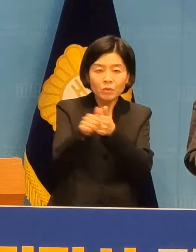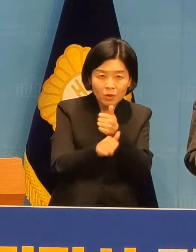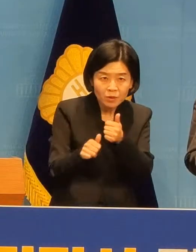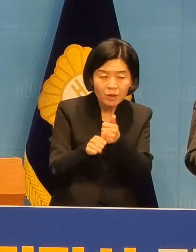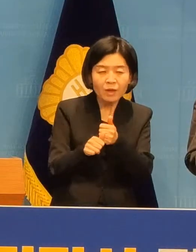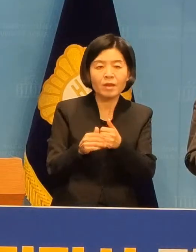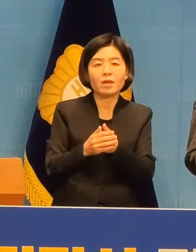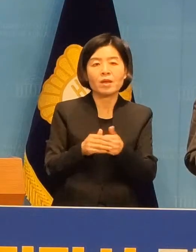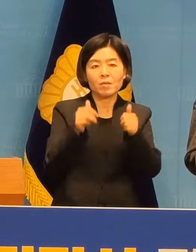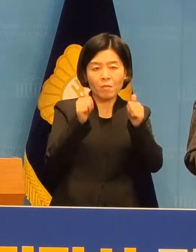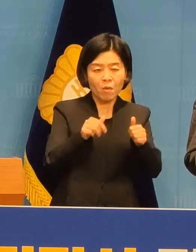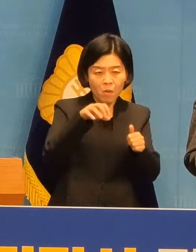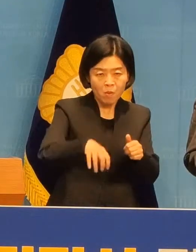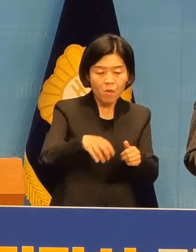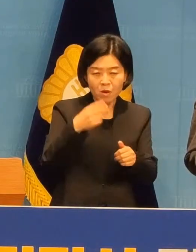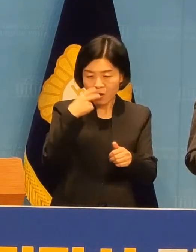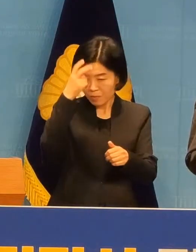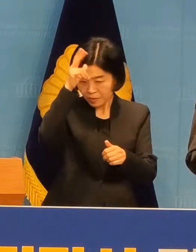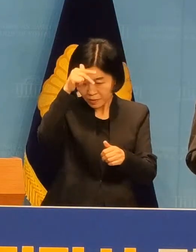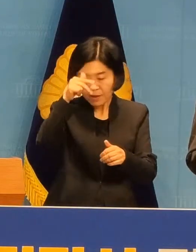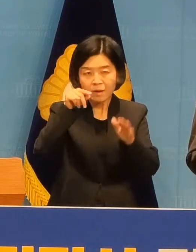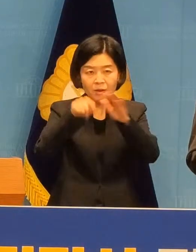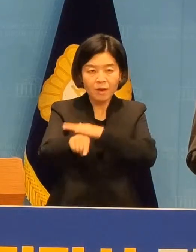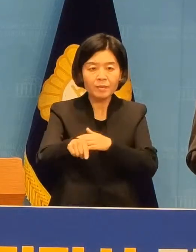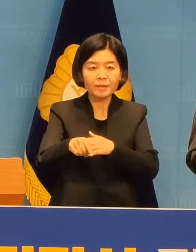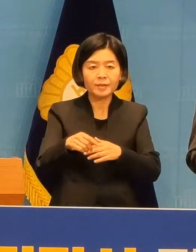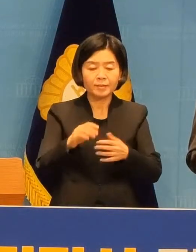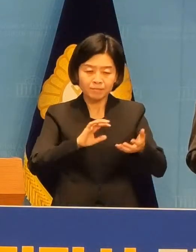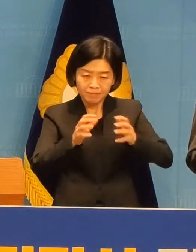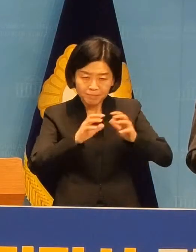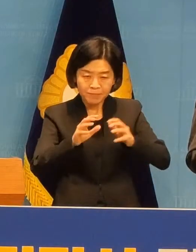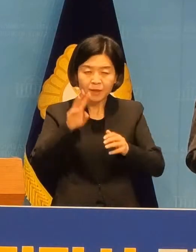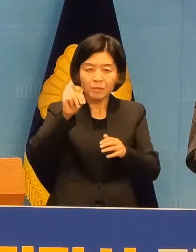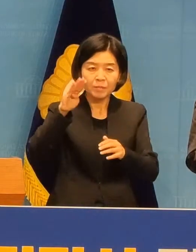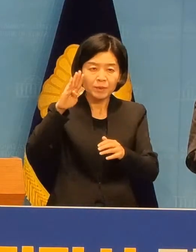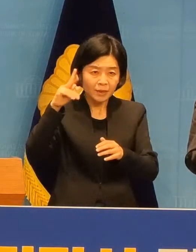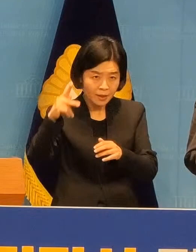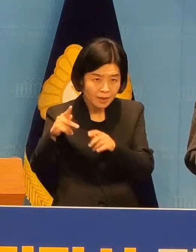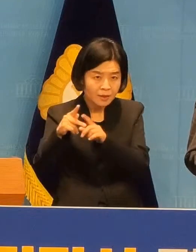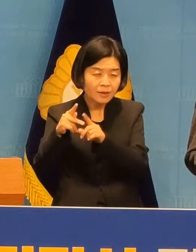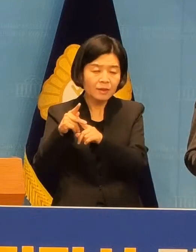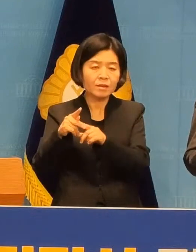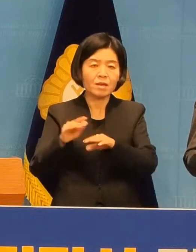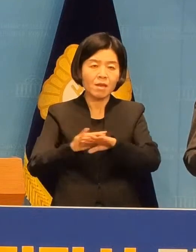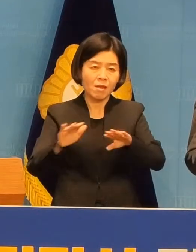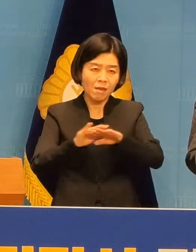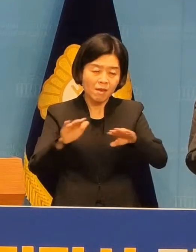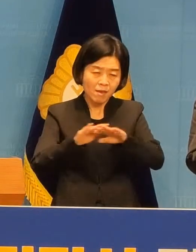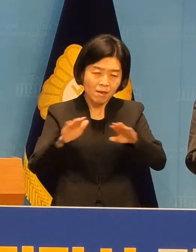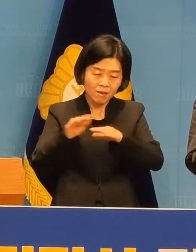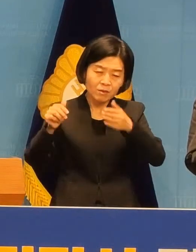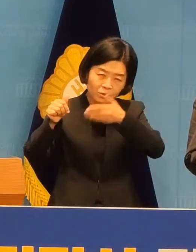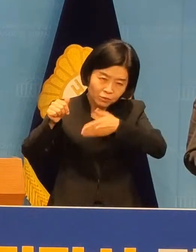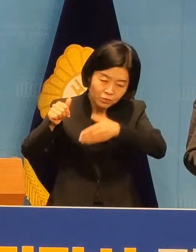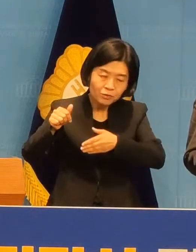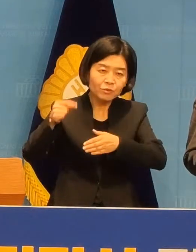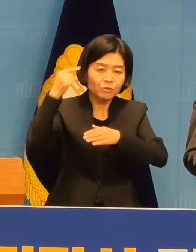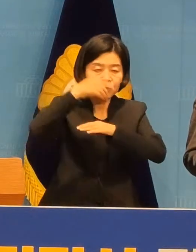또는 검찰을 방문해 간담회를 열고 MBK에 대한 조속한 조치를 촉구할